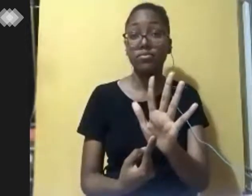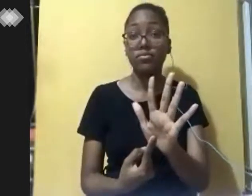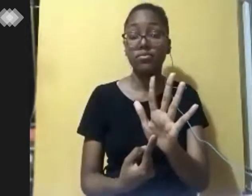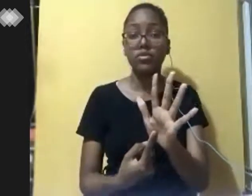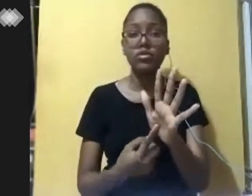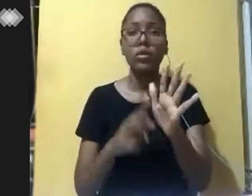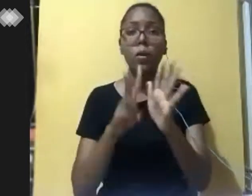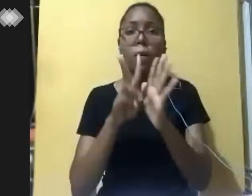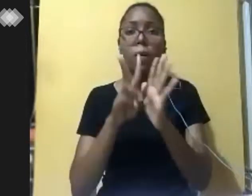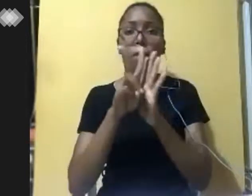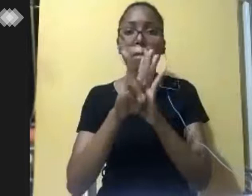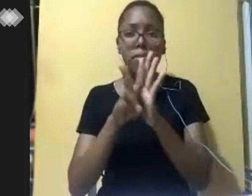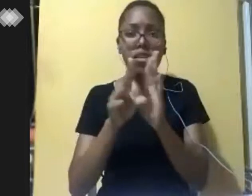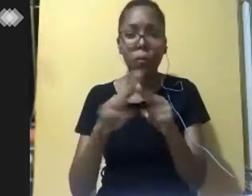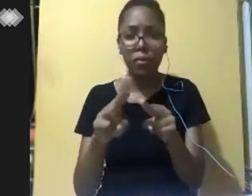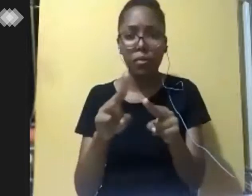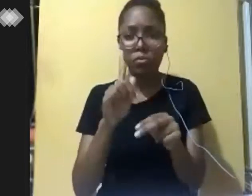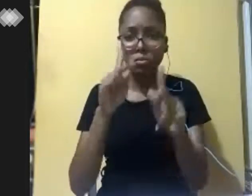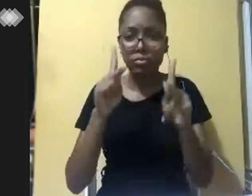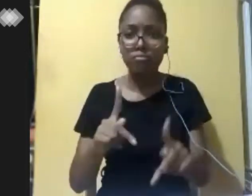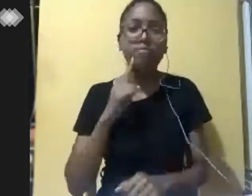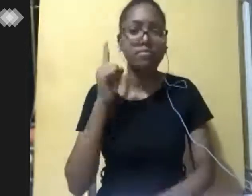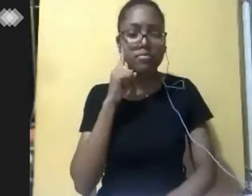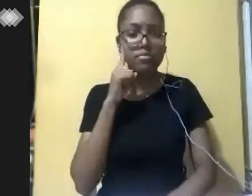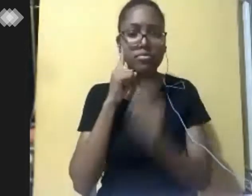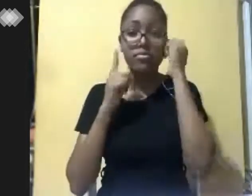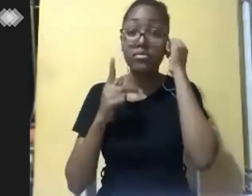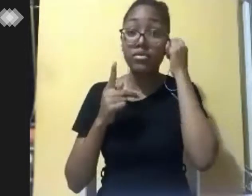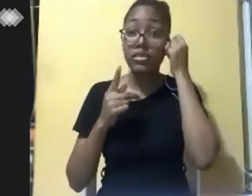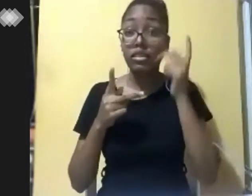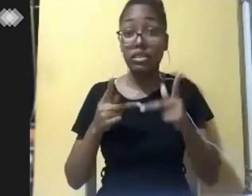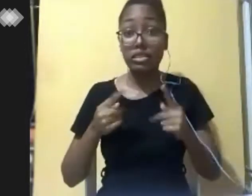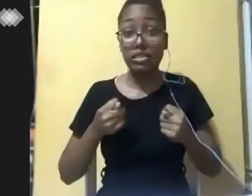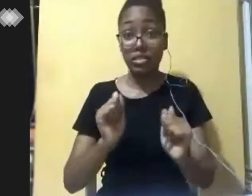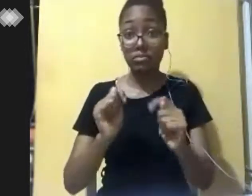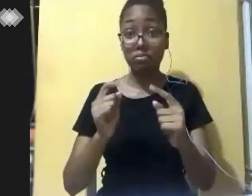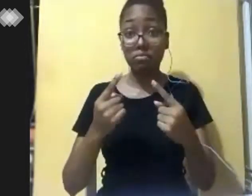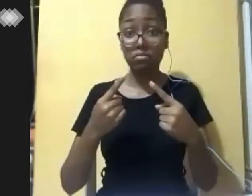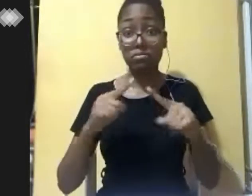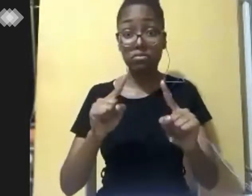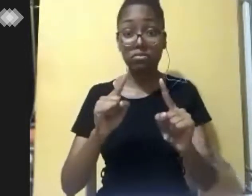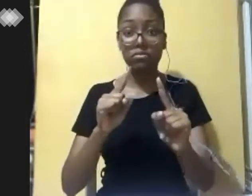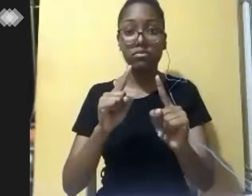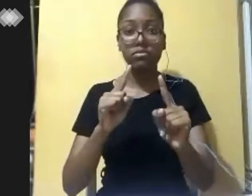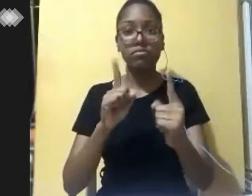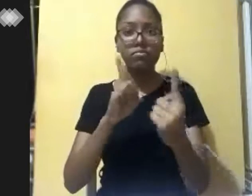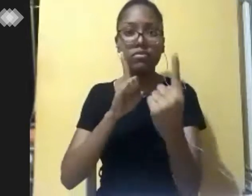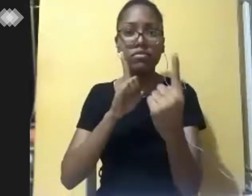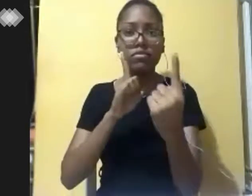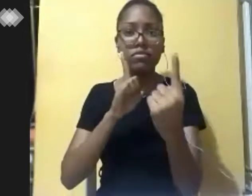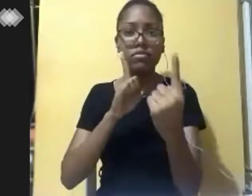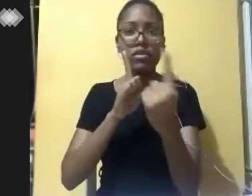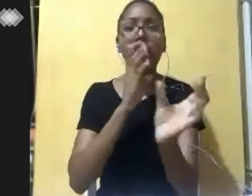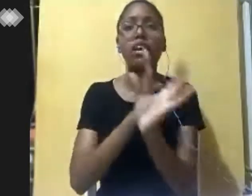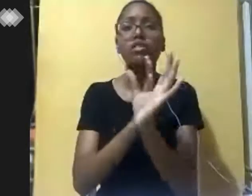sorda que ha intentado ir a ver a varios psicólogos y ha encontrado con